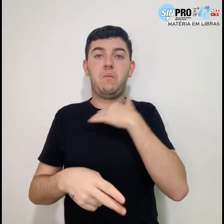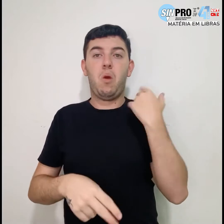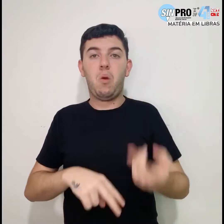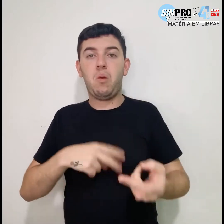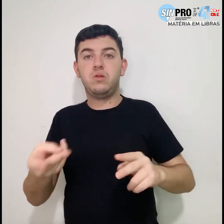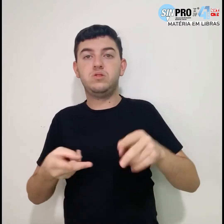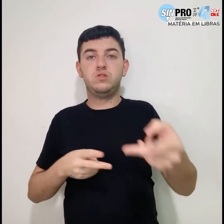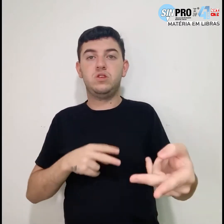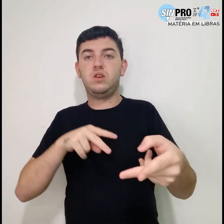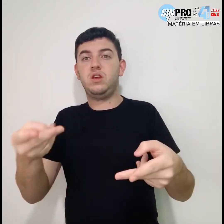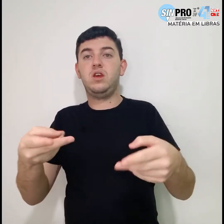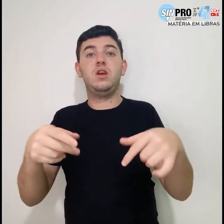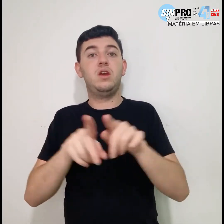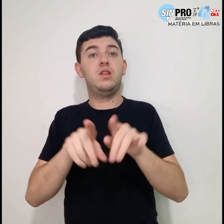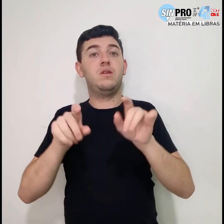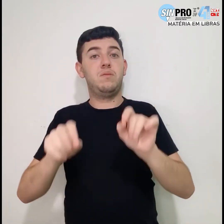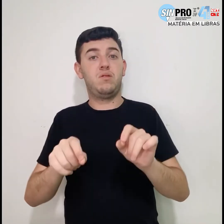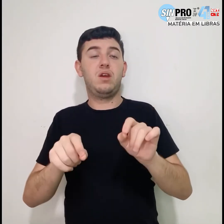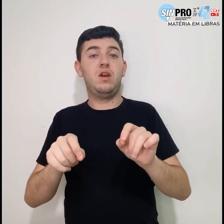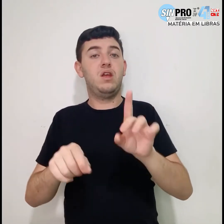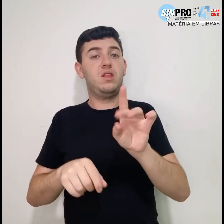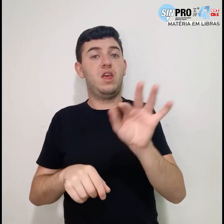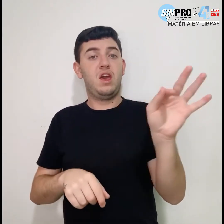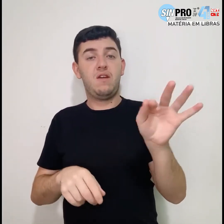Federal submerso na tragédia sanitária que ocorre hoje.